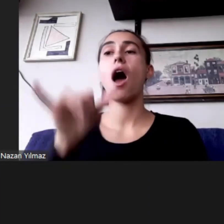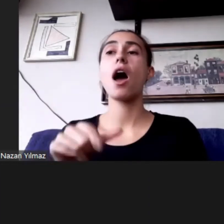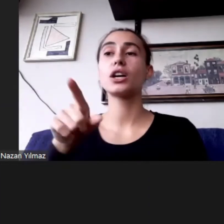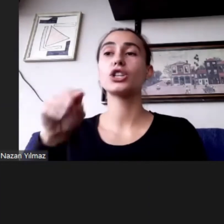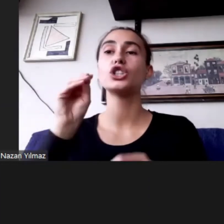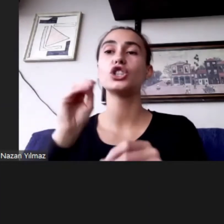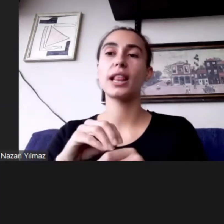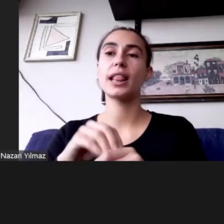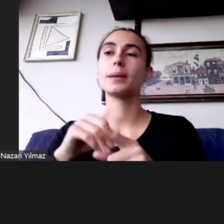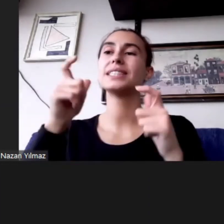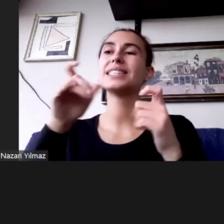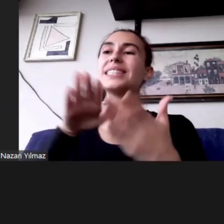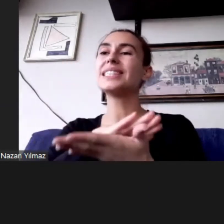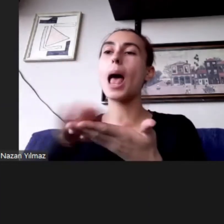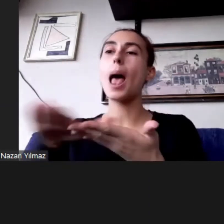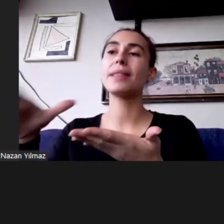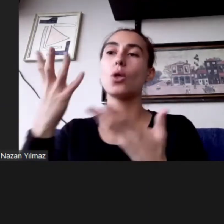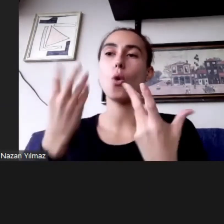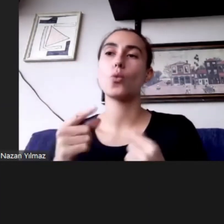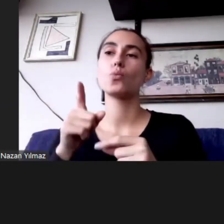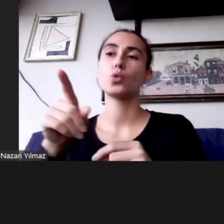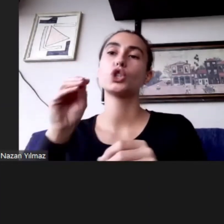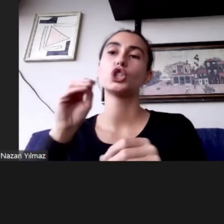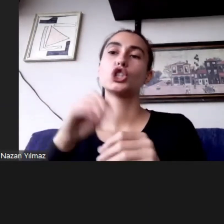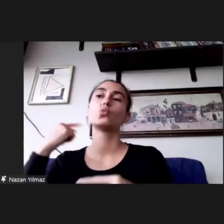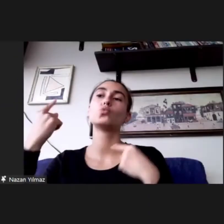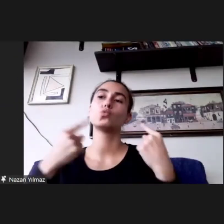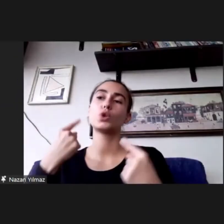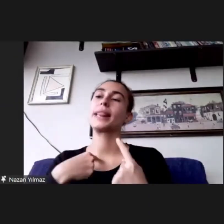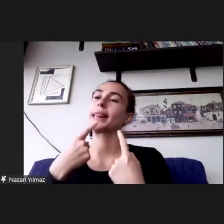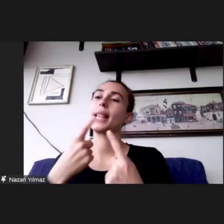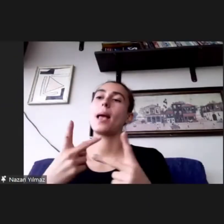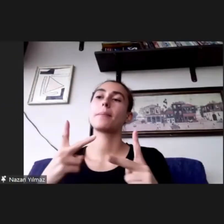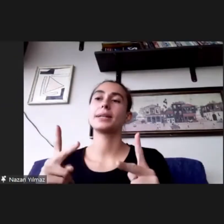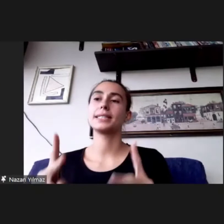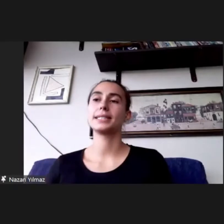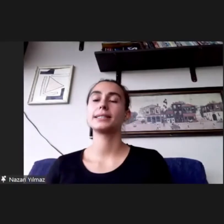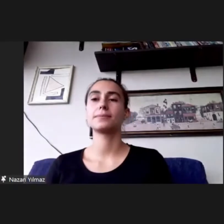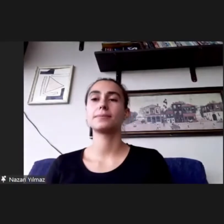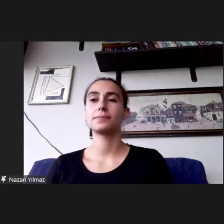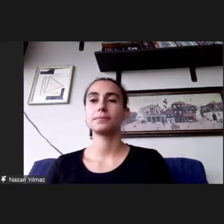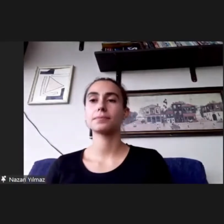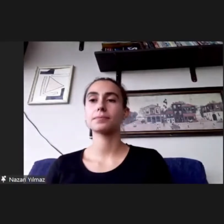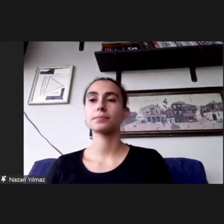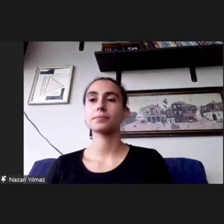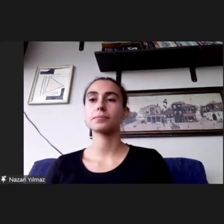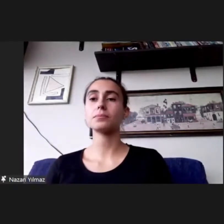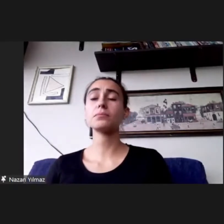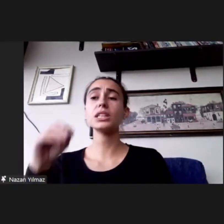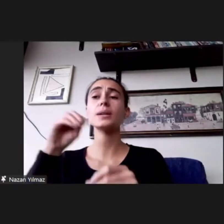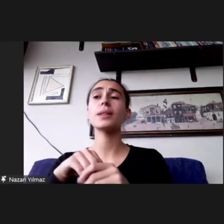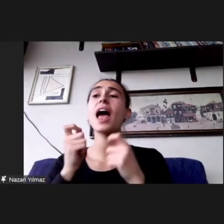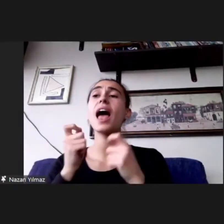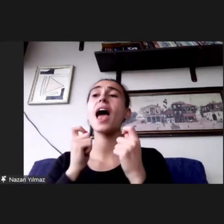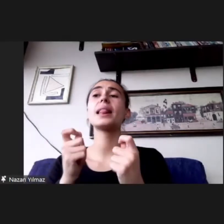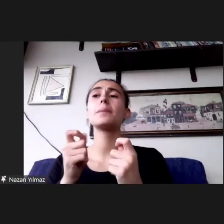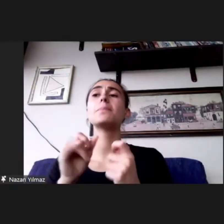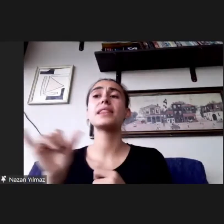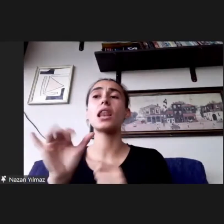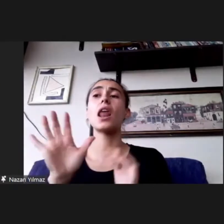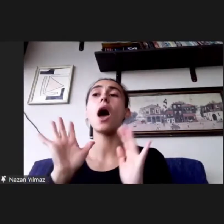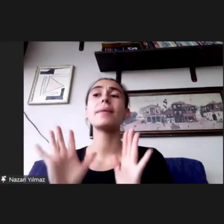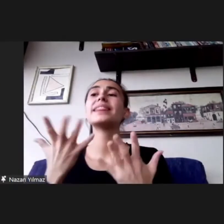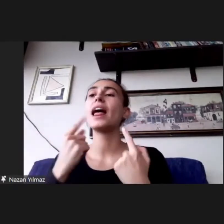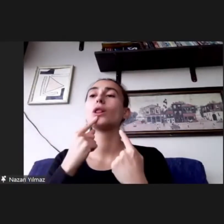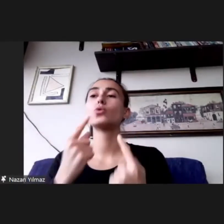zemine oturtuyor bu tutumunu ve düşüncesini diyebiliriz. Peki kapsayıcı eğitimden yanalar ama ne diyorlar